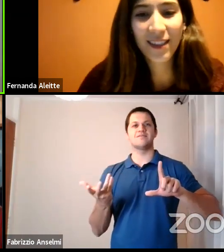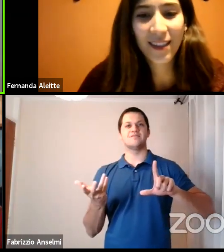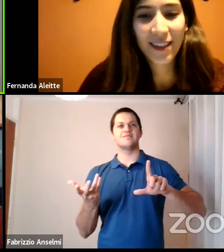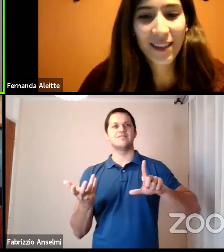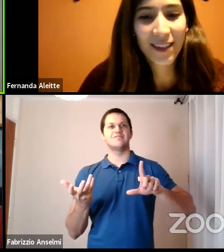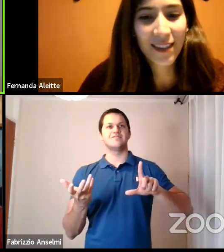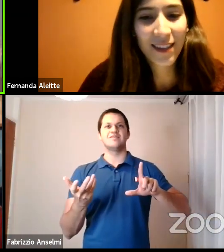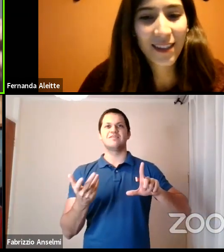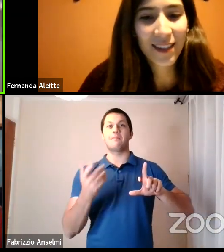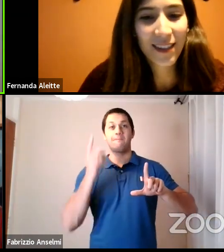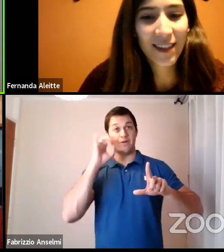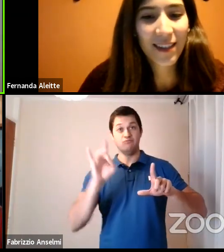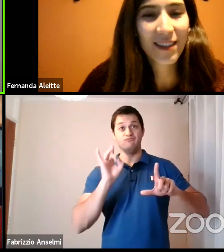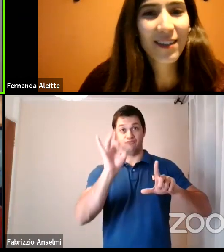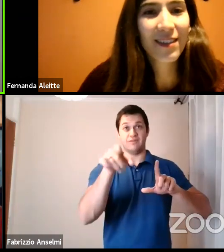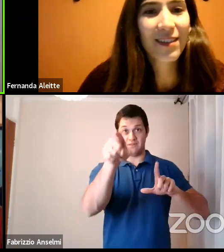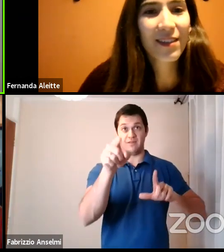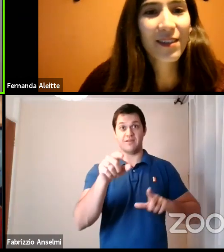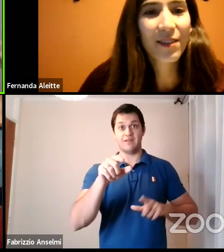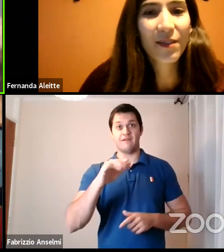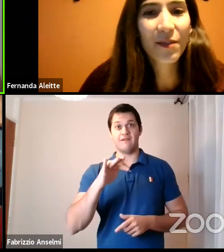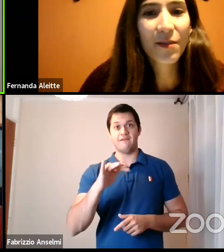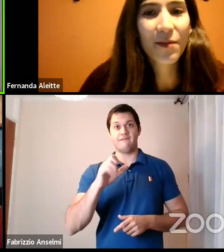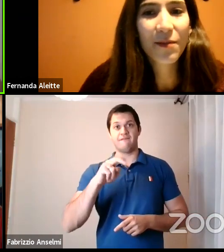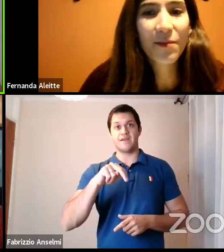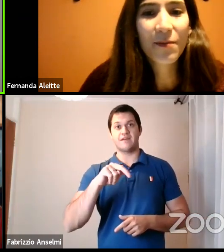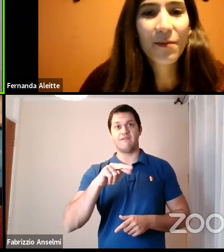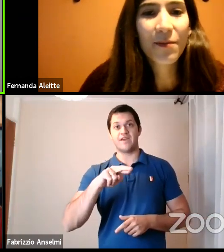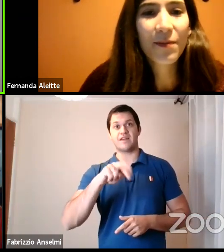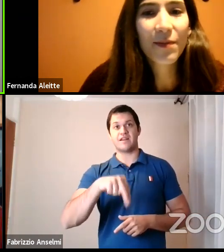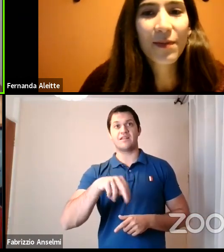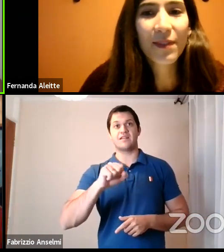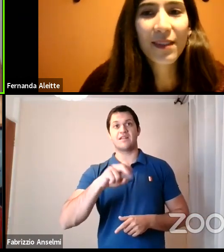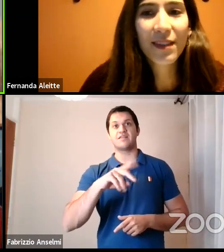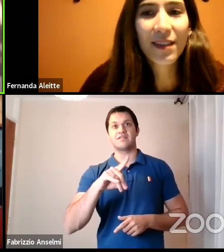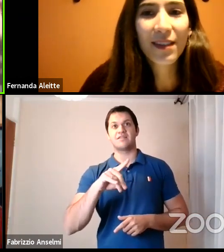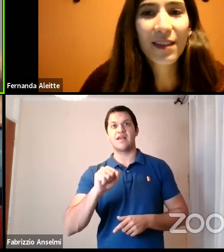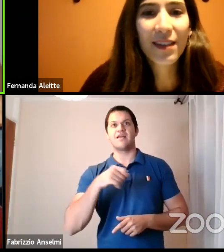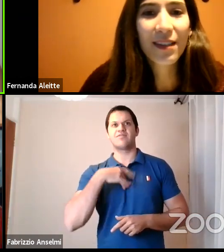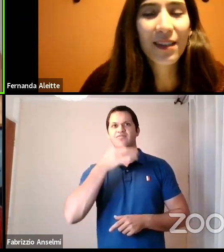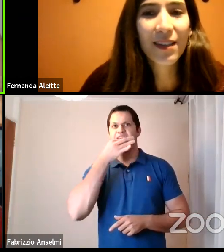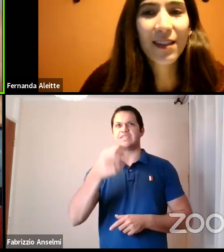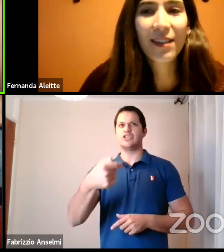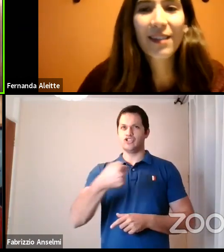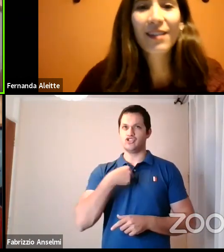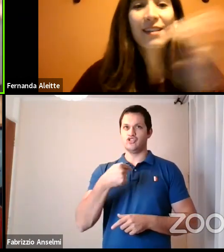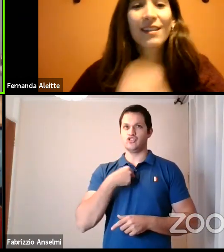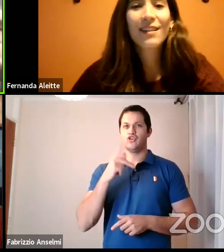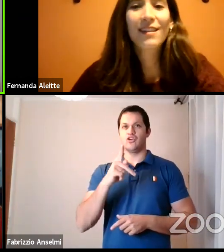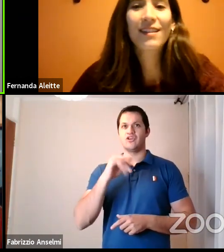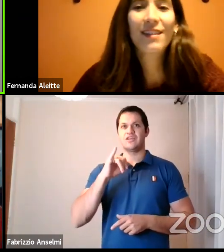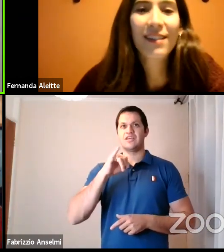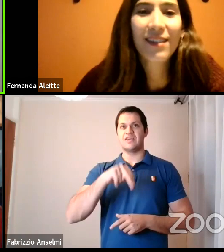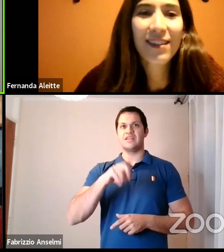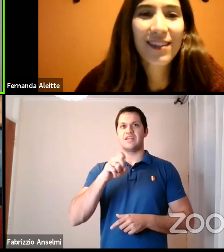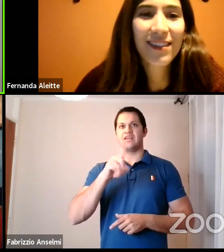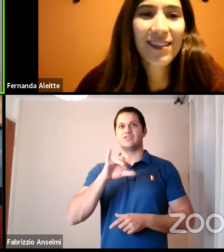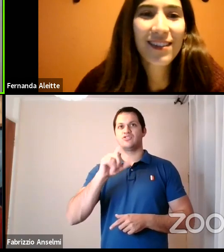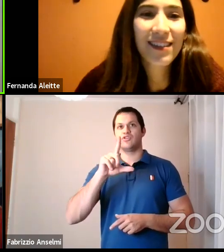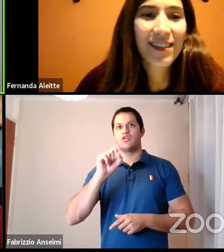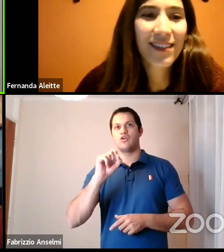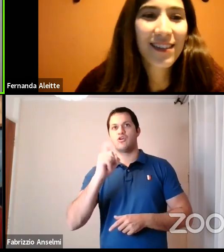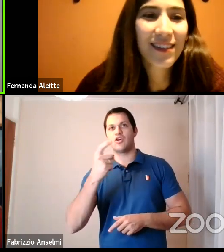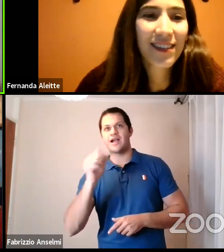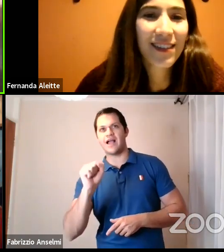chat, es que, por ejemplo, Jamie Rebollo, que nos está siguiendo, dice que ella es kinesióloga porque le preguntaron, la universidad le preguntó si era